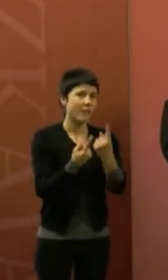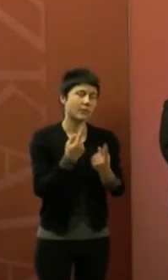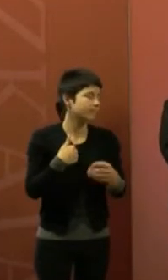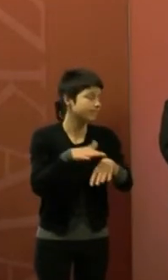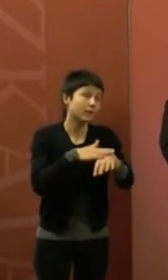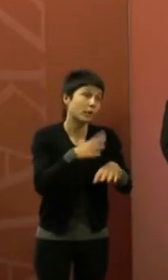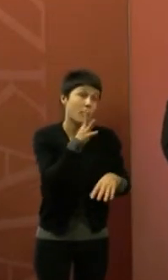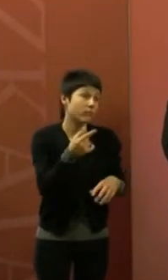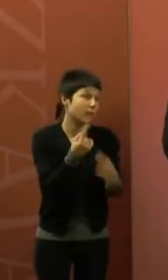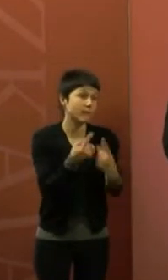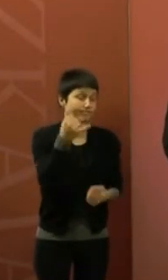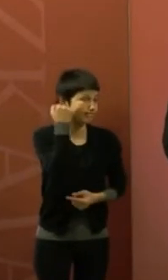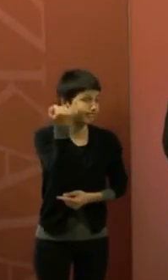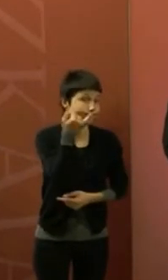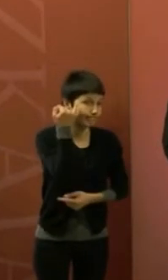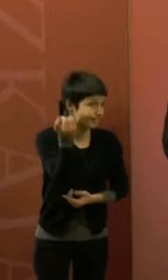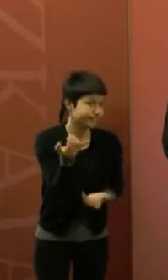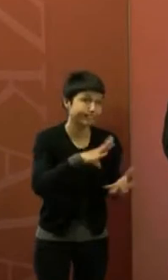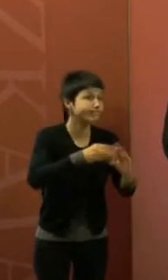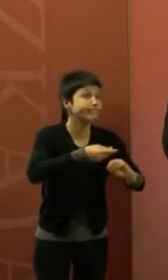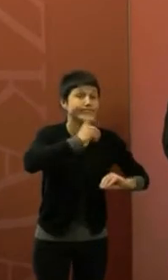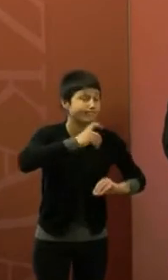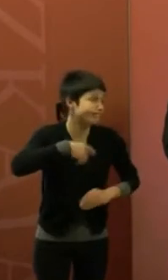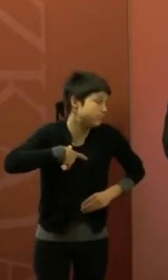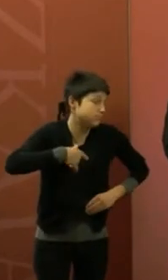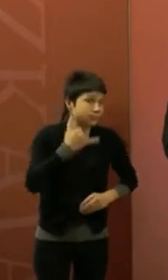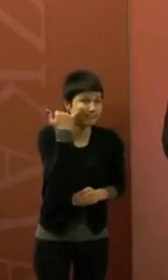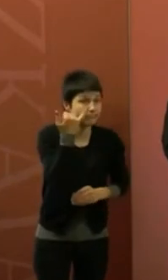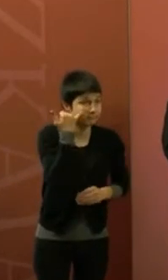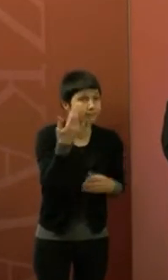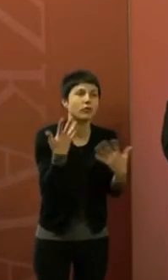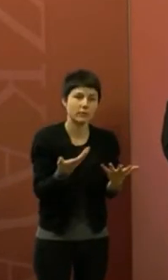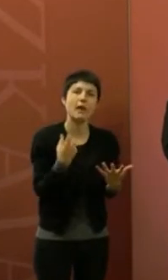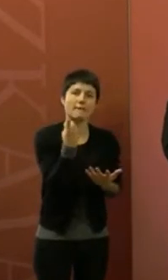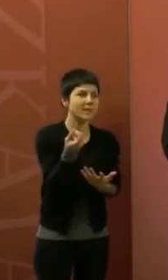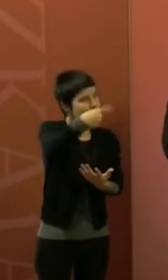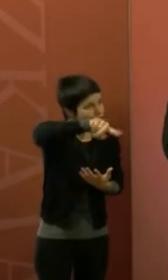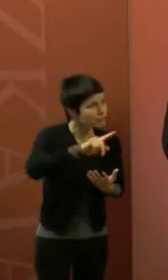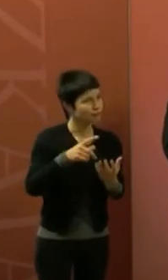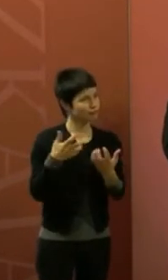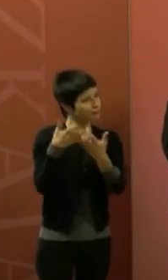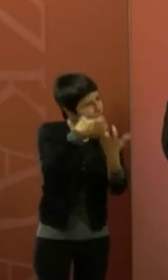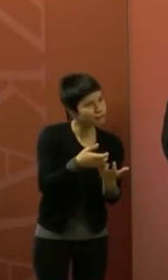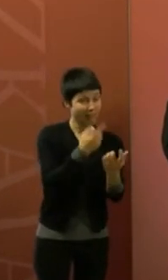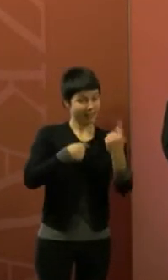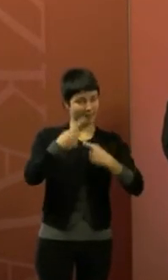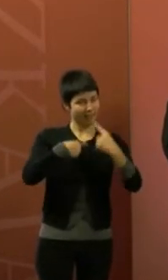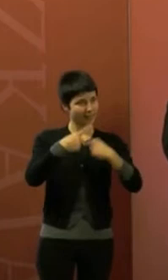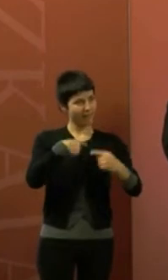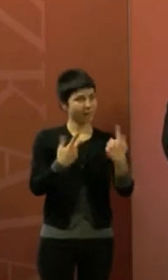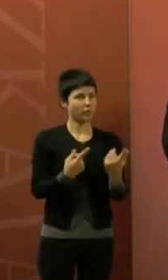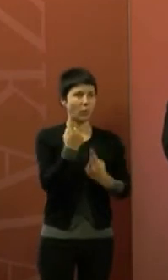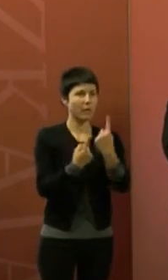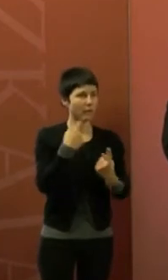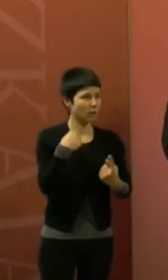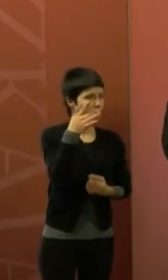perdón nuevamente por ello, pero por eso es necesaria su presencia, su organización, para que cuando en algún momento no les